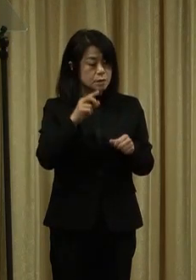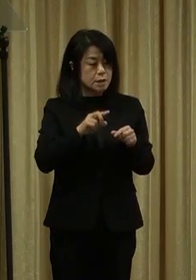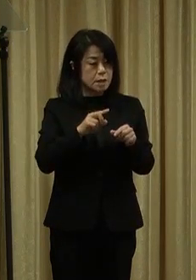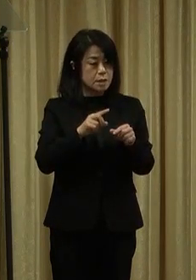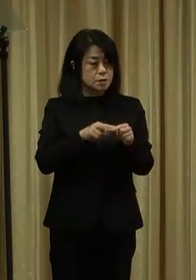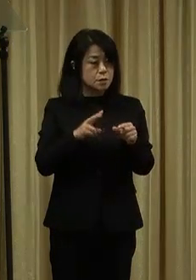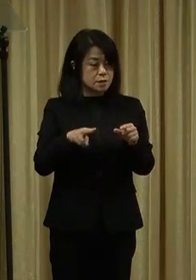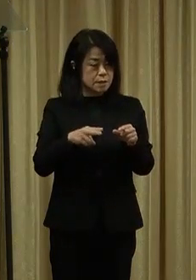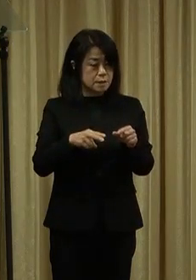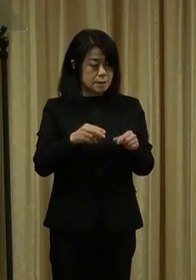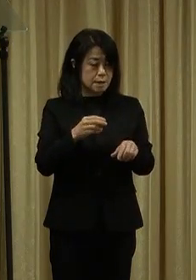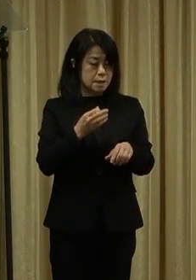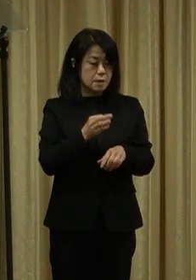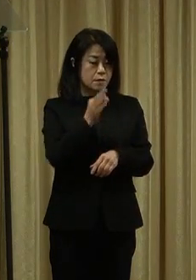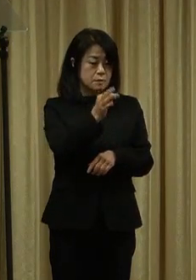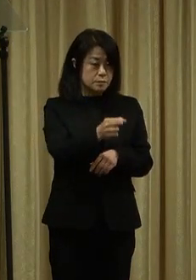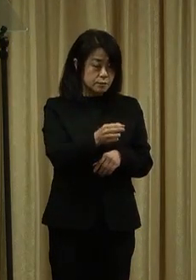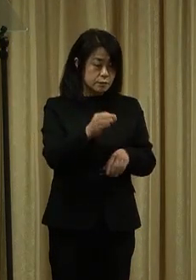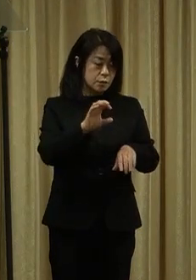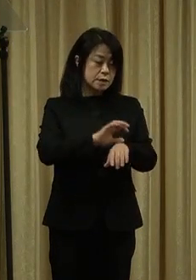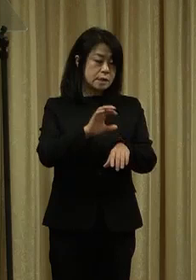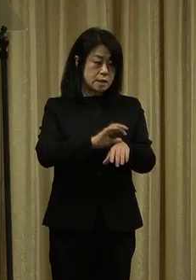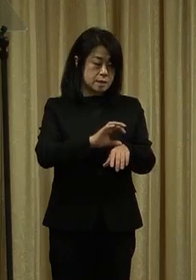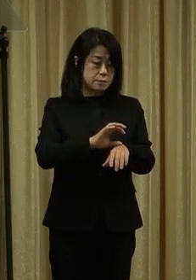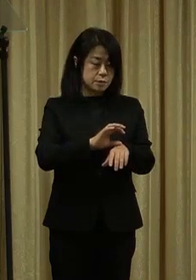施するための予算を計上しています。